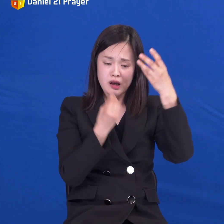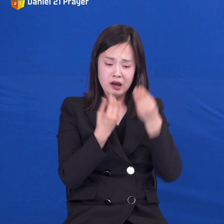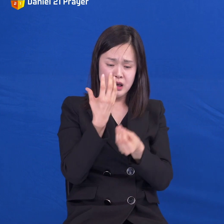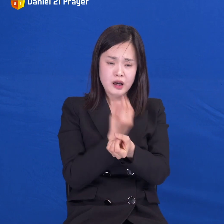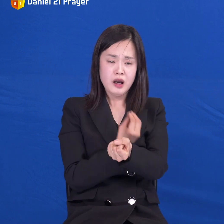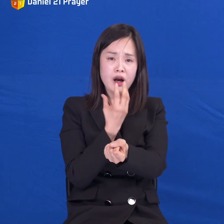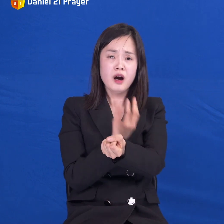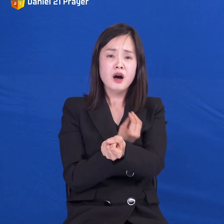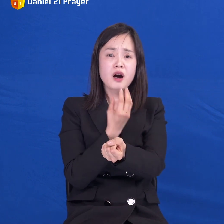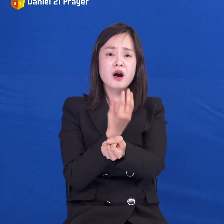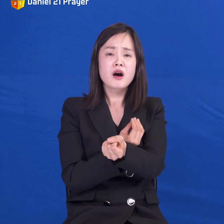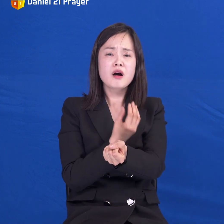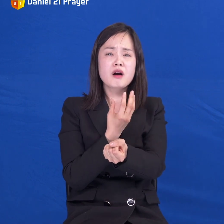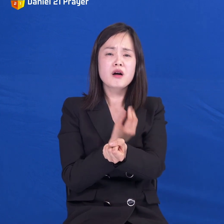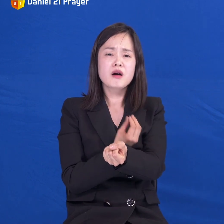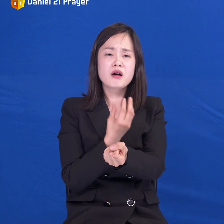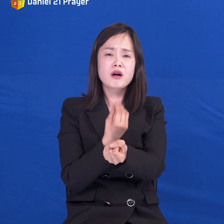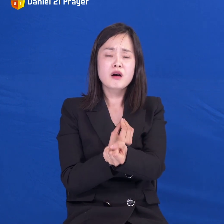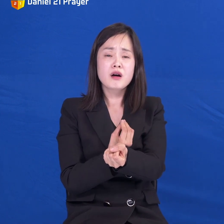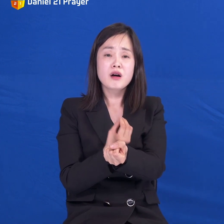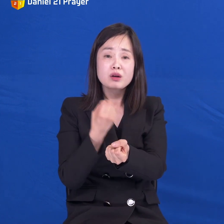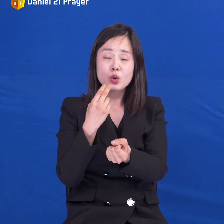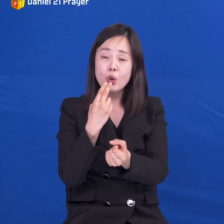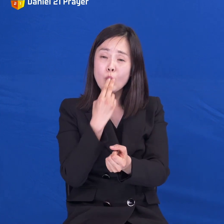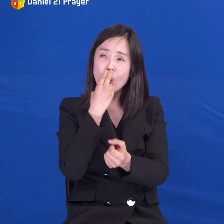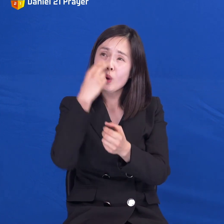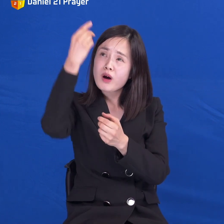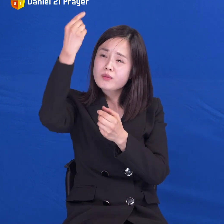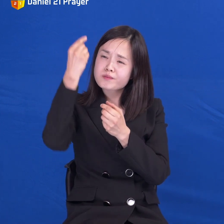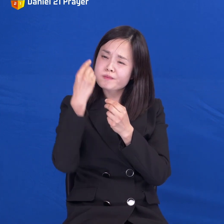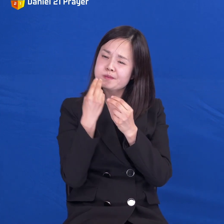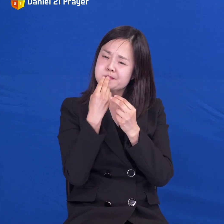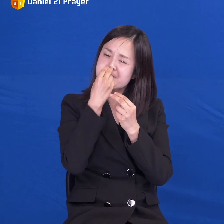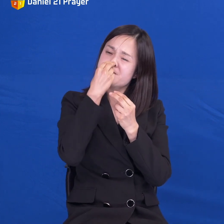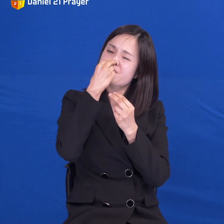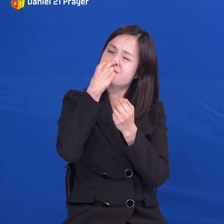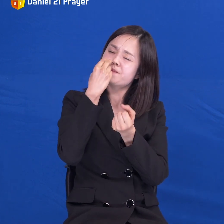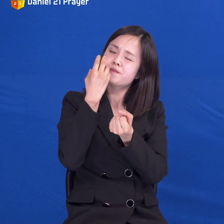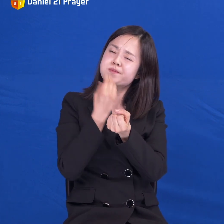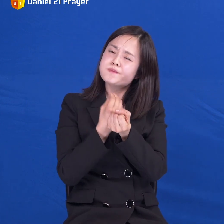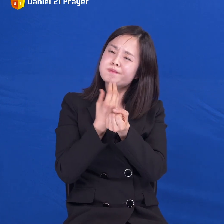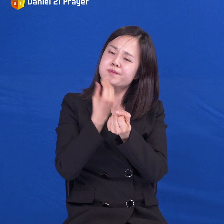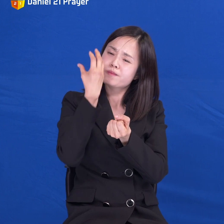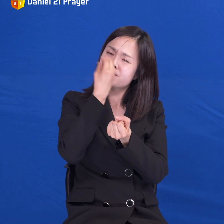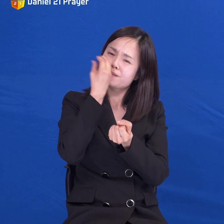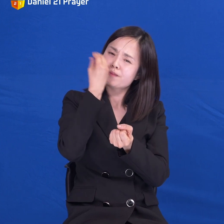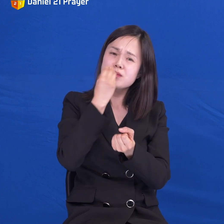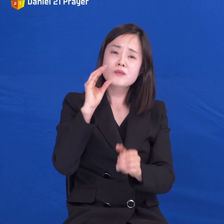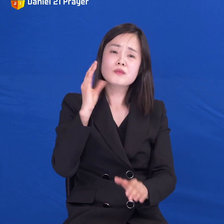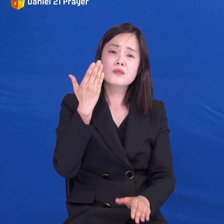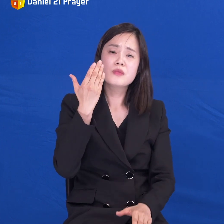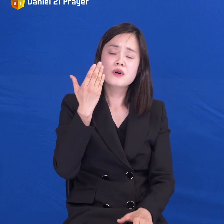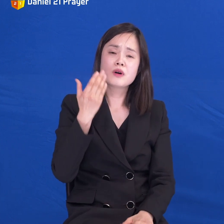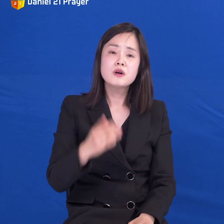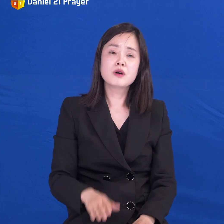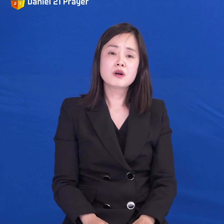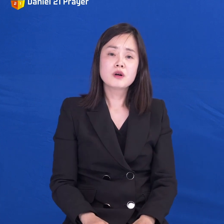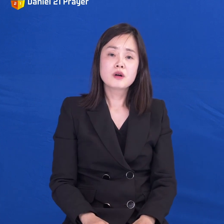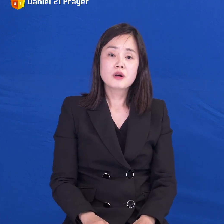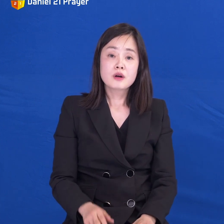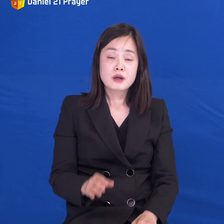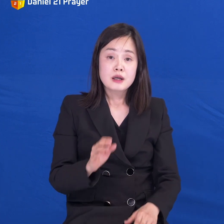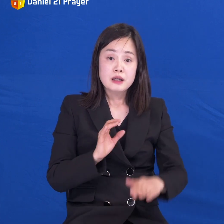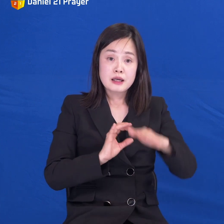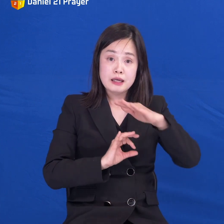사람 되겠나? 나는 여기가 아닌데. 그리고 또 암 환자들이 낮에는